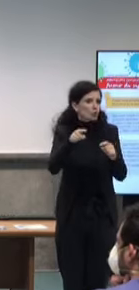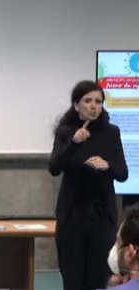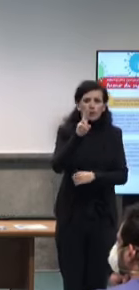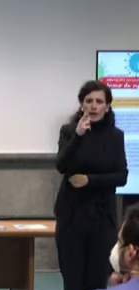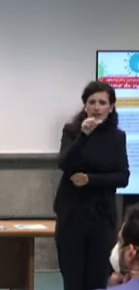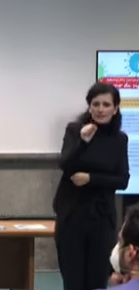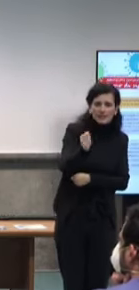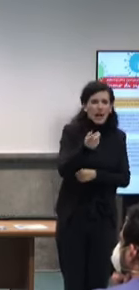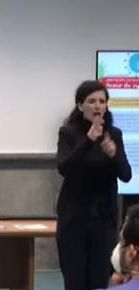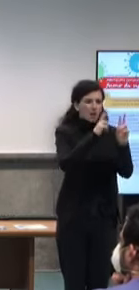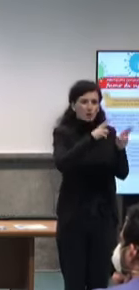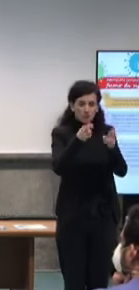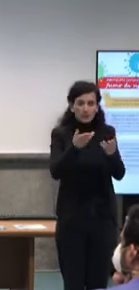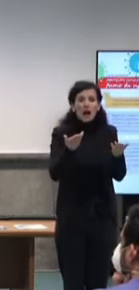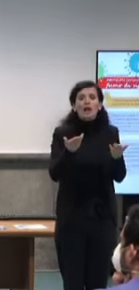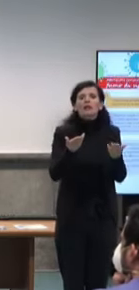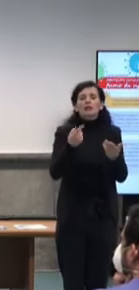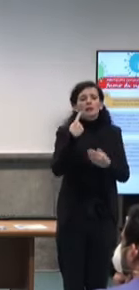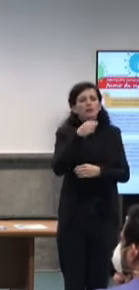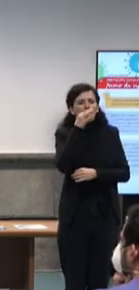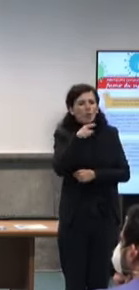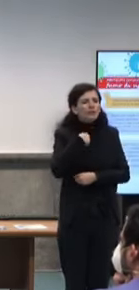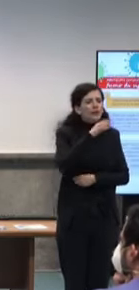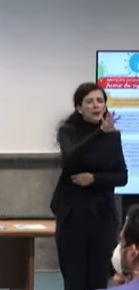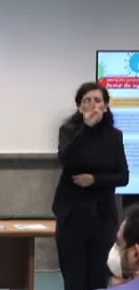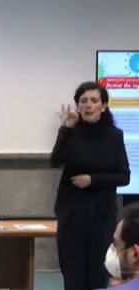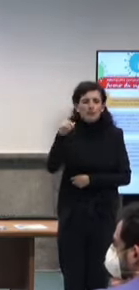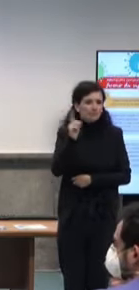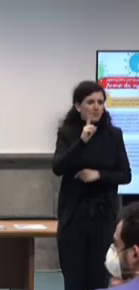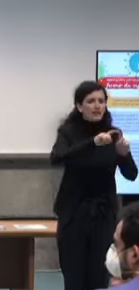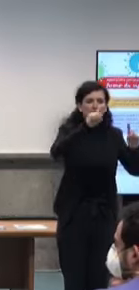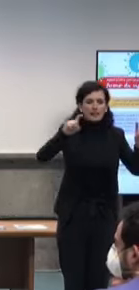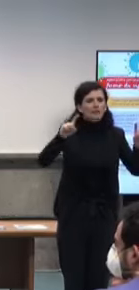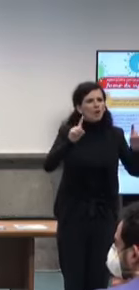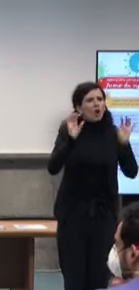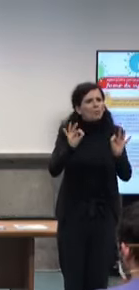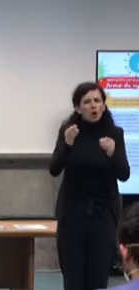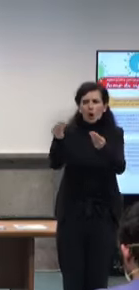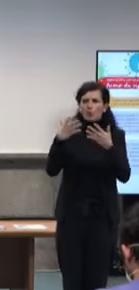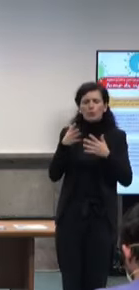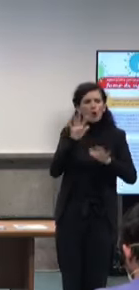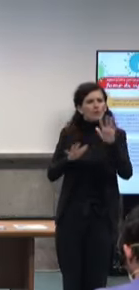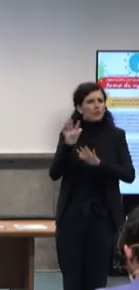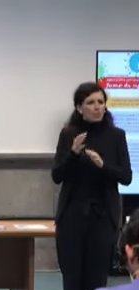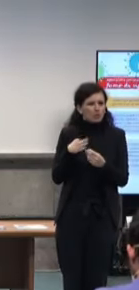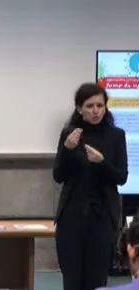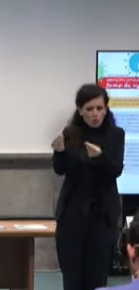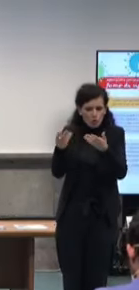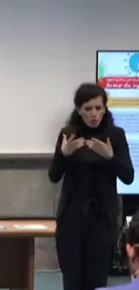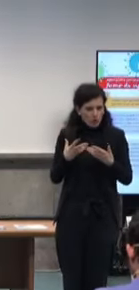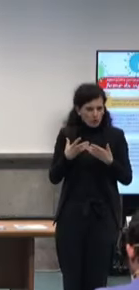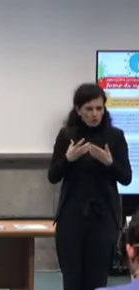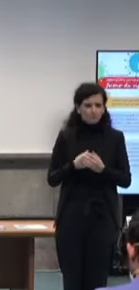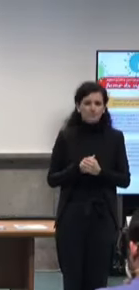non sono l'universo neanche un campione fatto in maniera statistica ma sono quelli che hanno risposto ci pareva più importante condividere